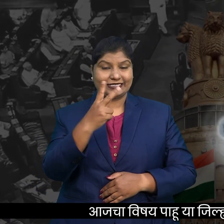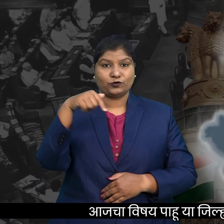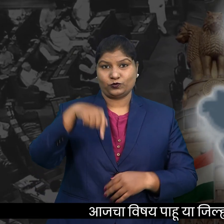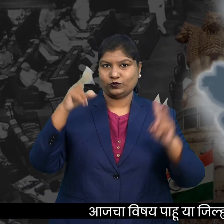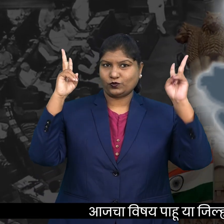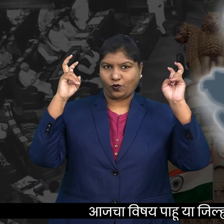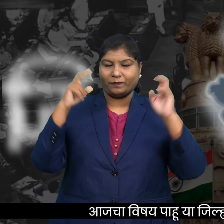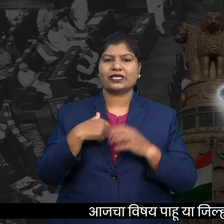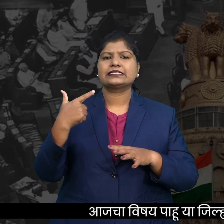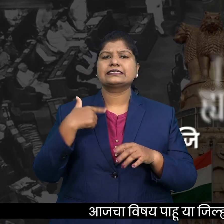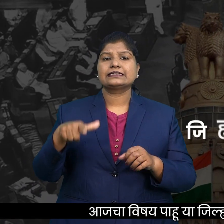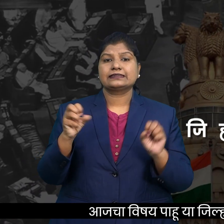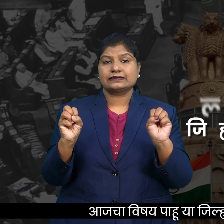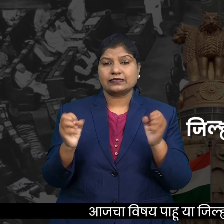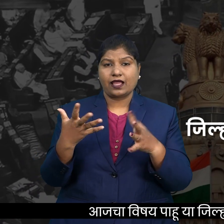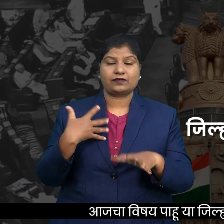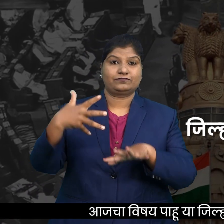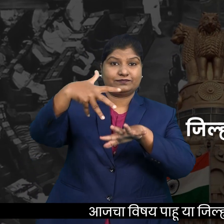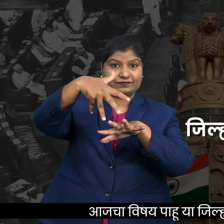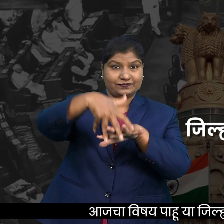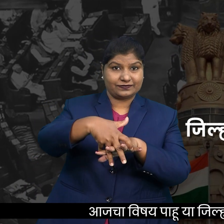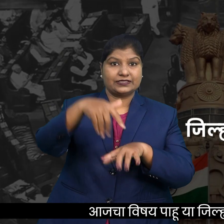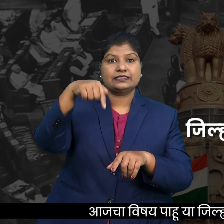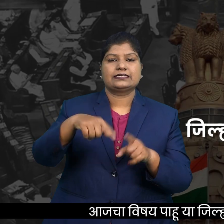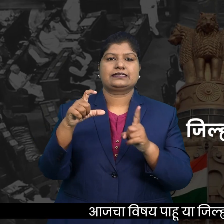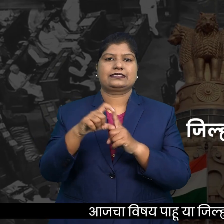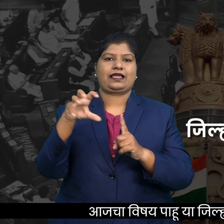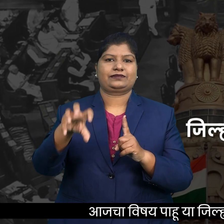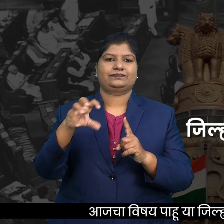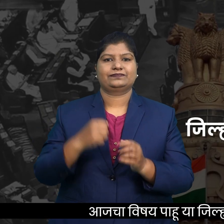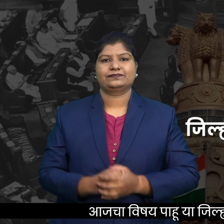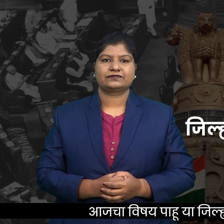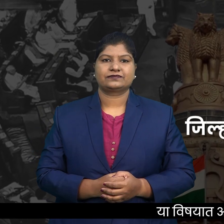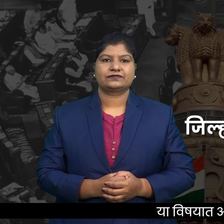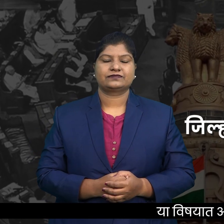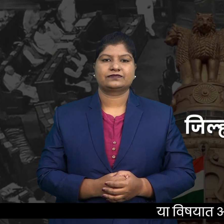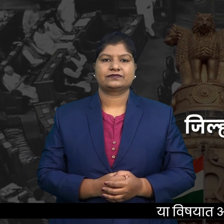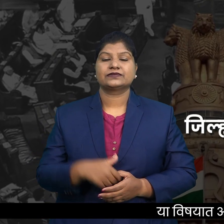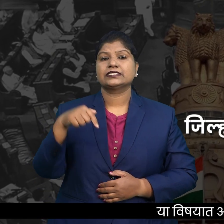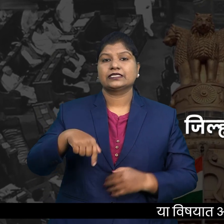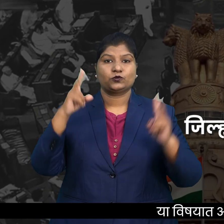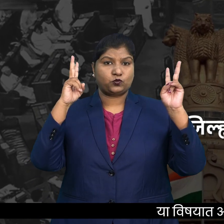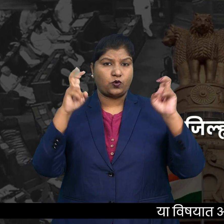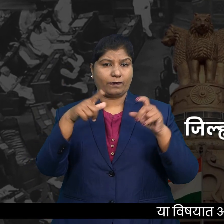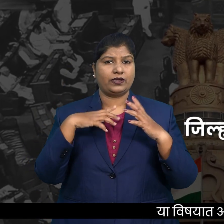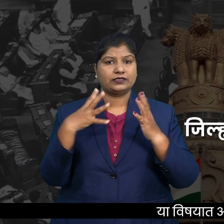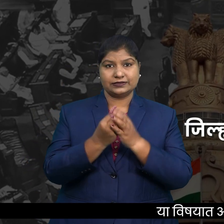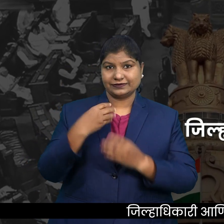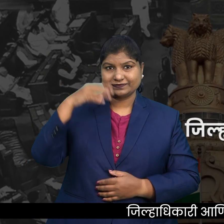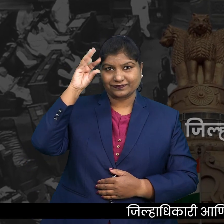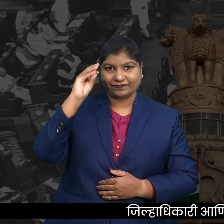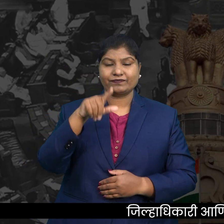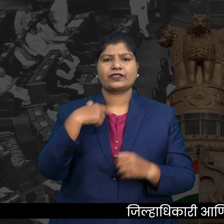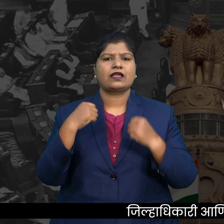आजचा विषय पाहूया, जिल्ह्यातील कायद्यांची अंमलबजावणी. या विषयात आपण शिकत